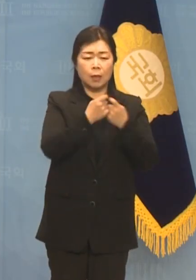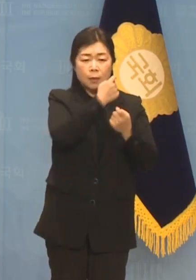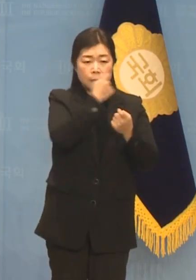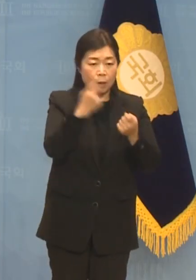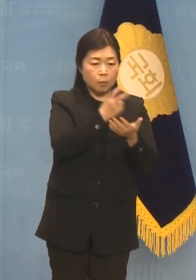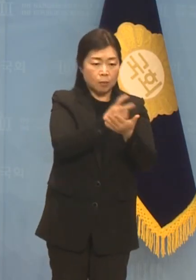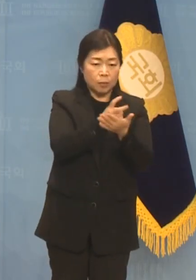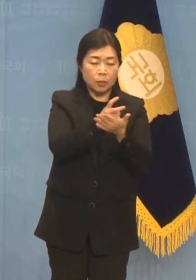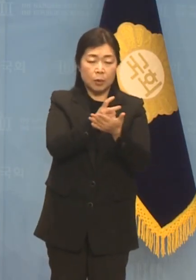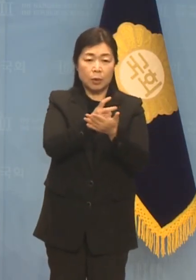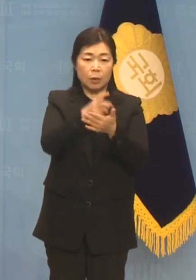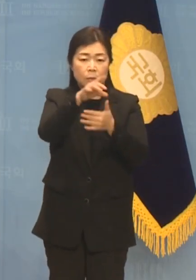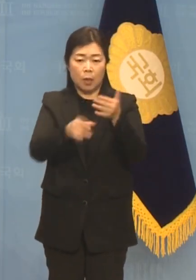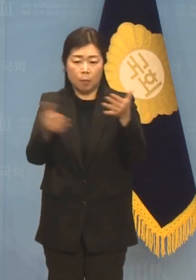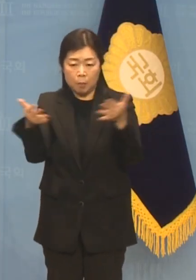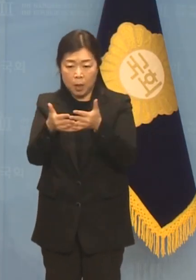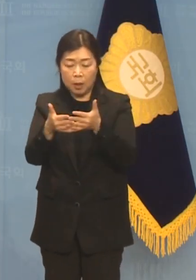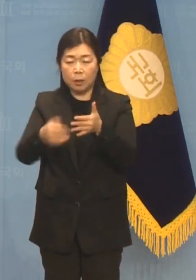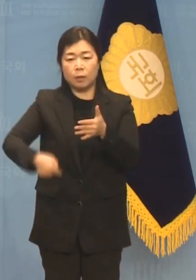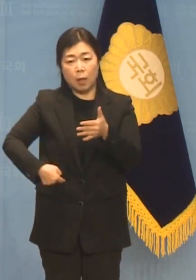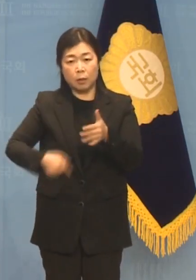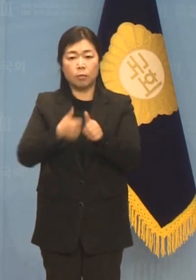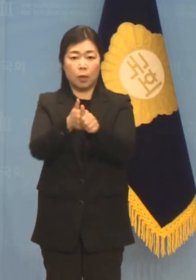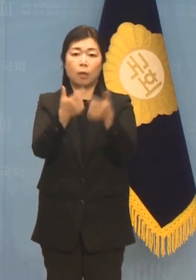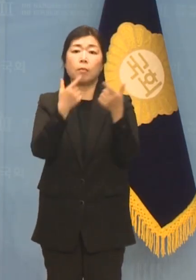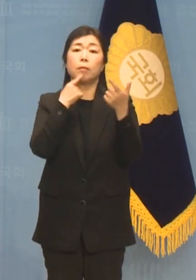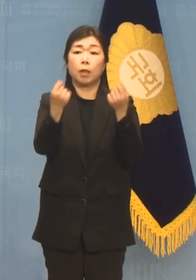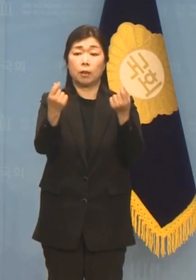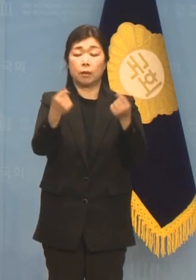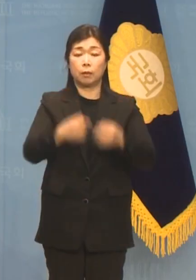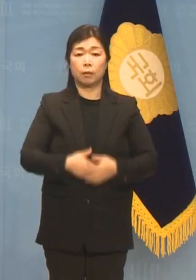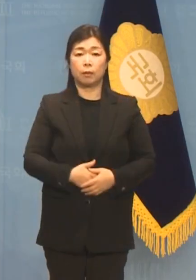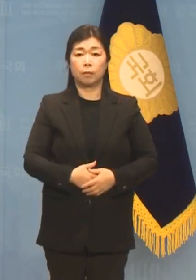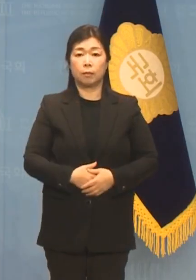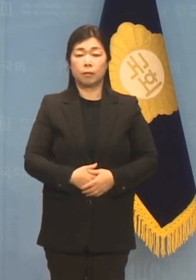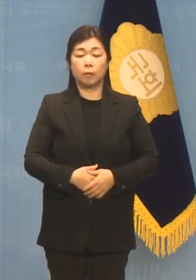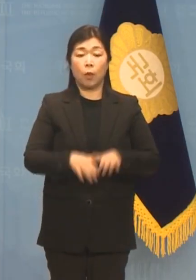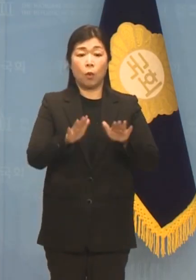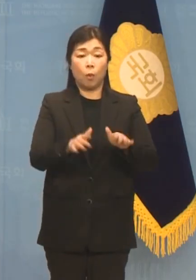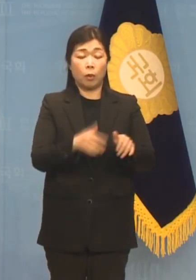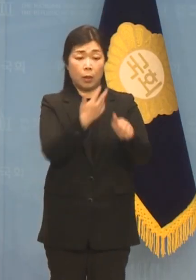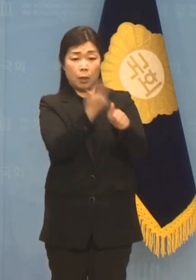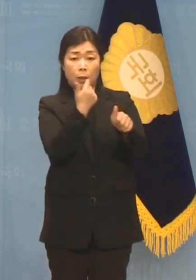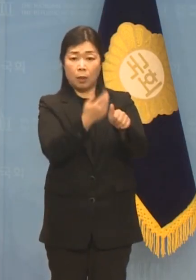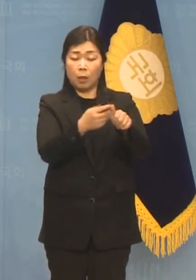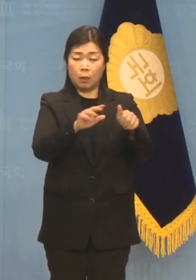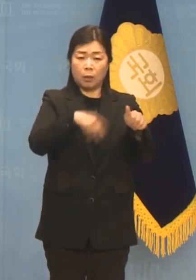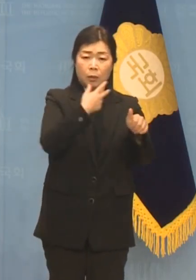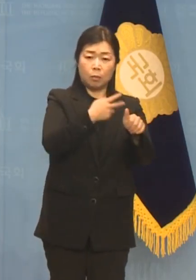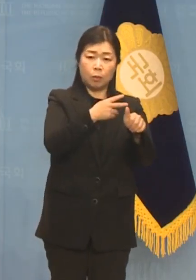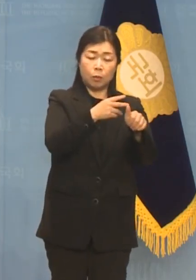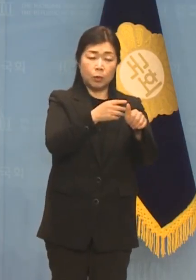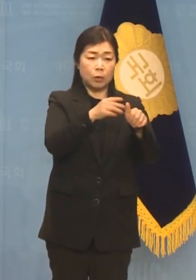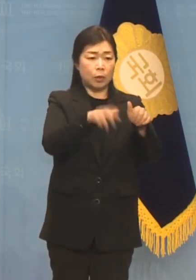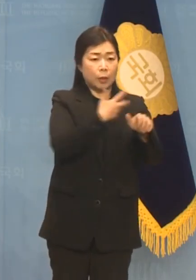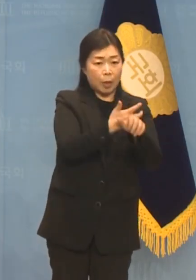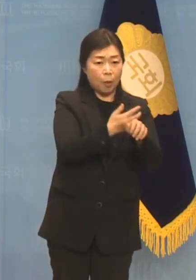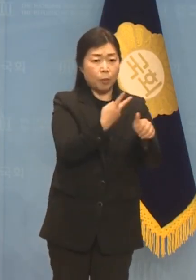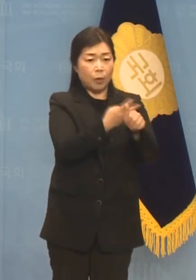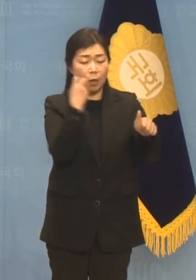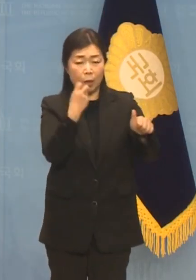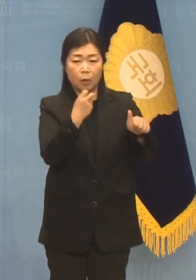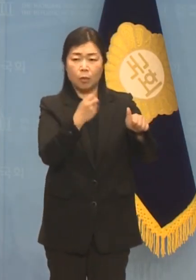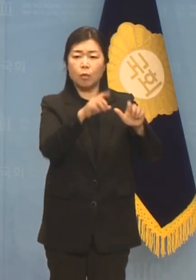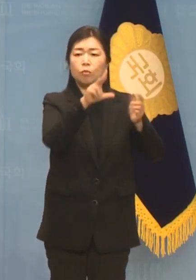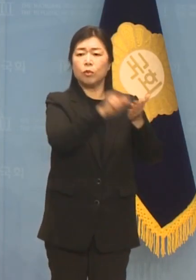객관적 법률가적 양심을 말씀드립니다. 이번 계엄 탄핵 정국은 우리 사회 곳곳에